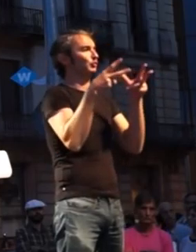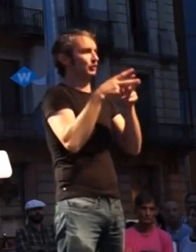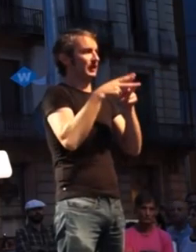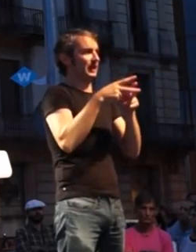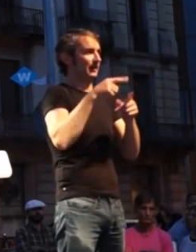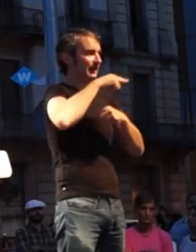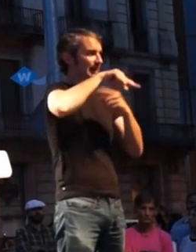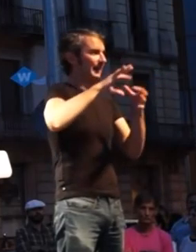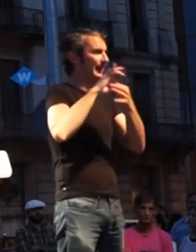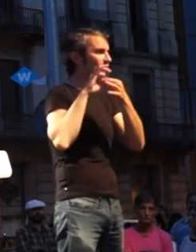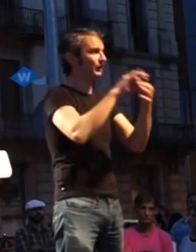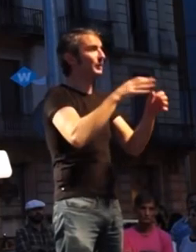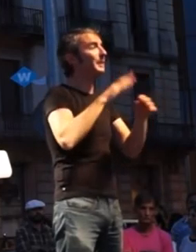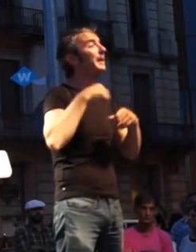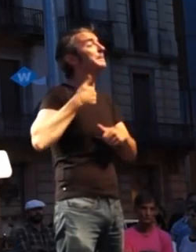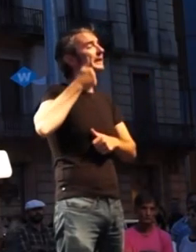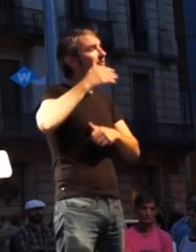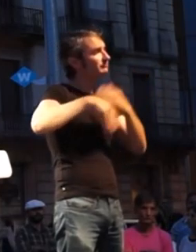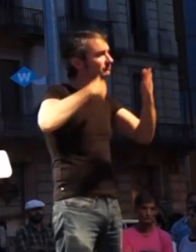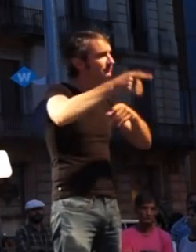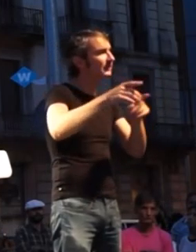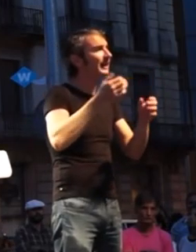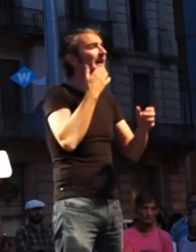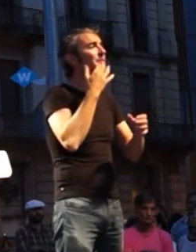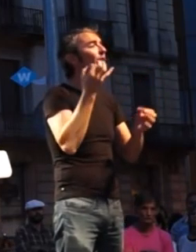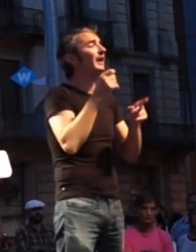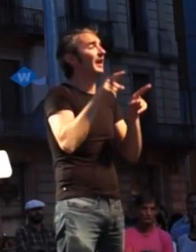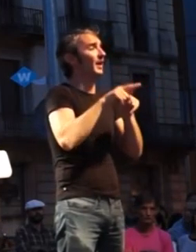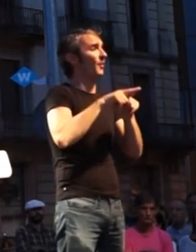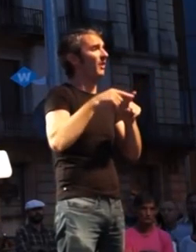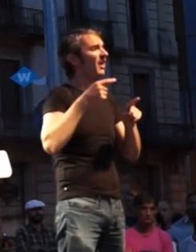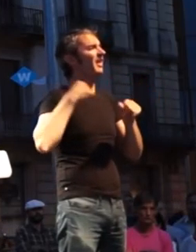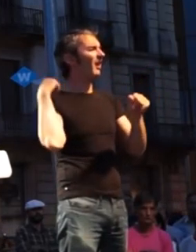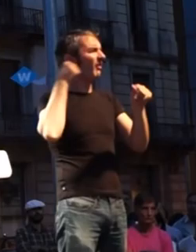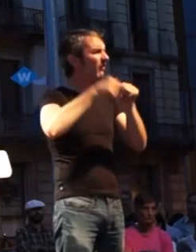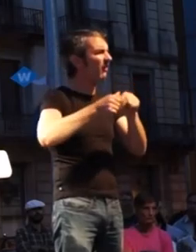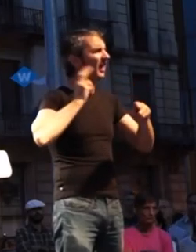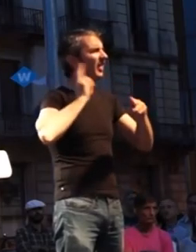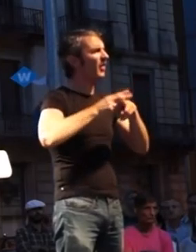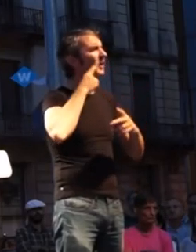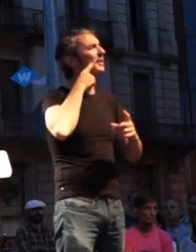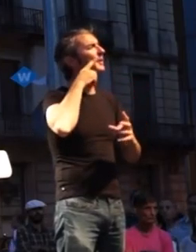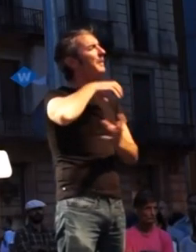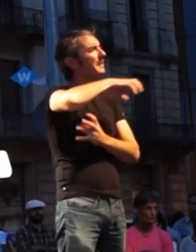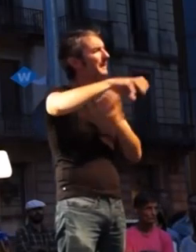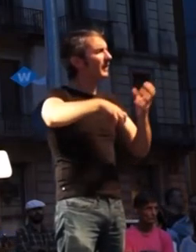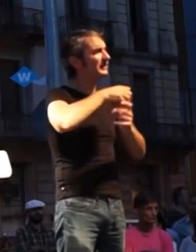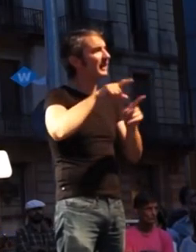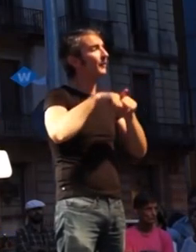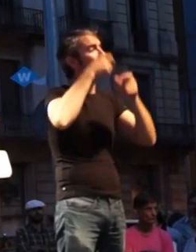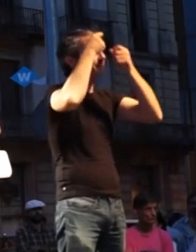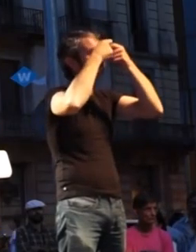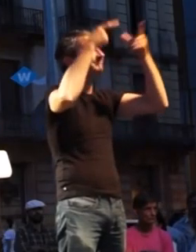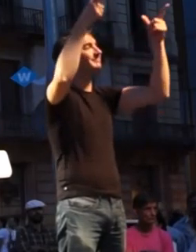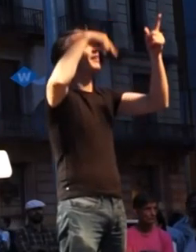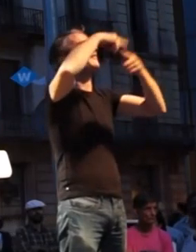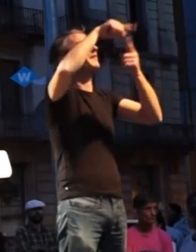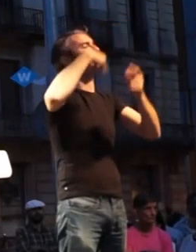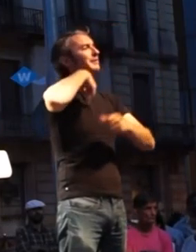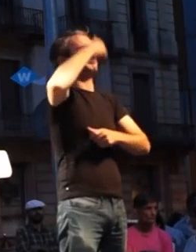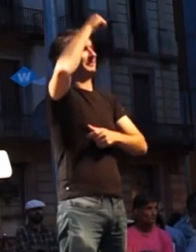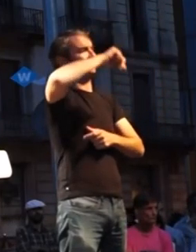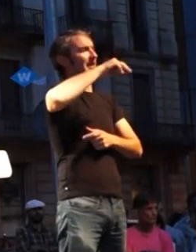acceptades, sobretot perquè aquestes vagin més enllà de les que, de manera rígida i violenta, estan compreses en la idea de família